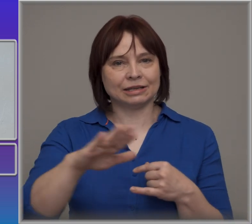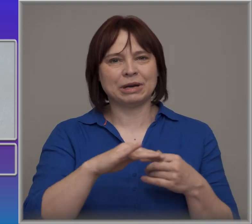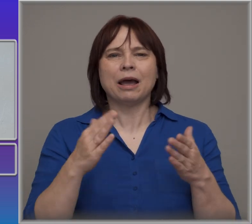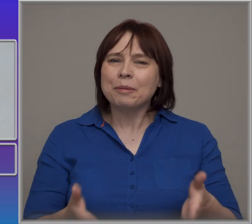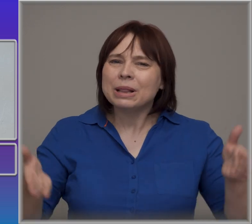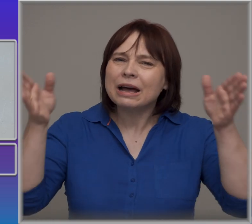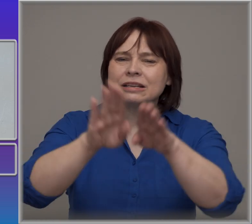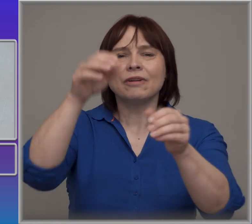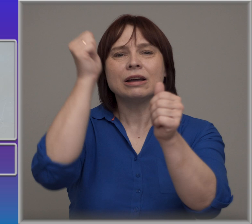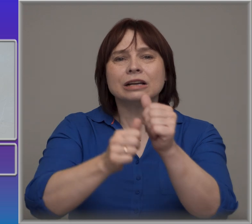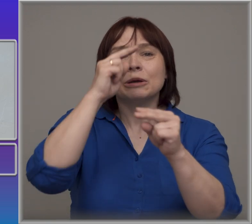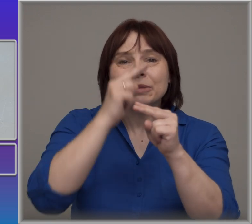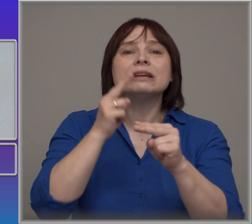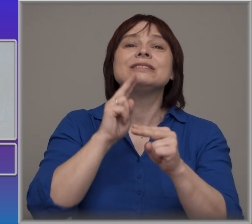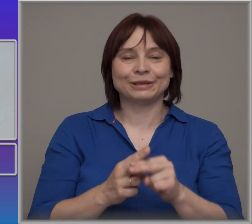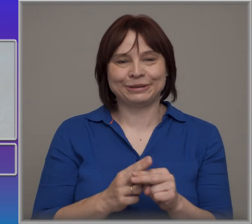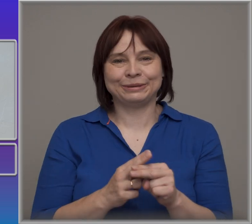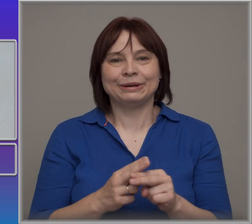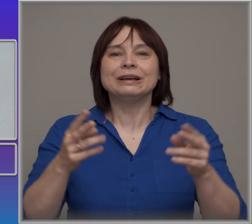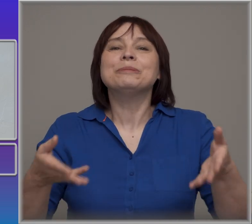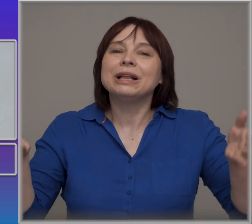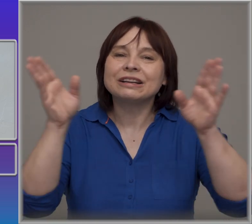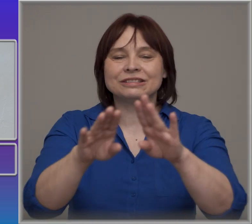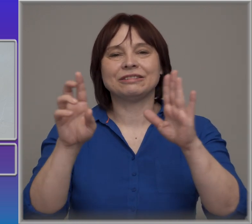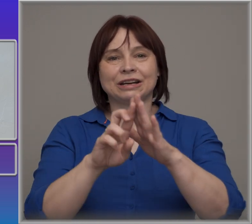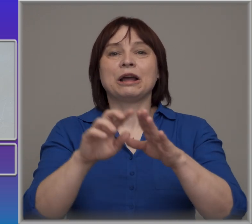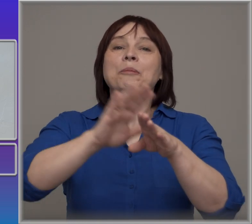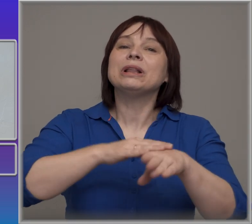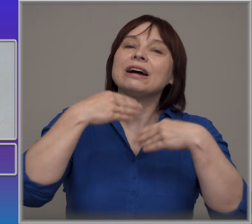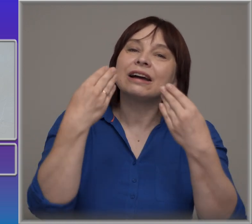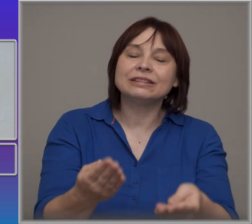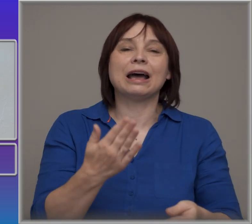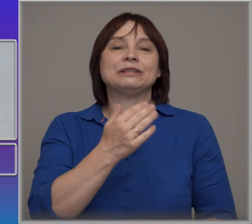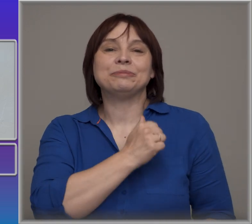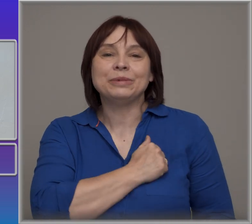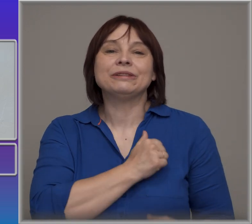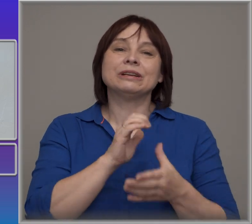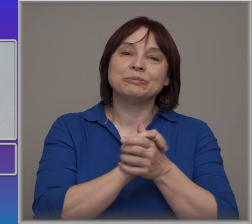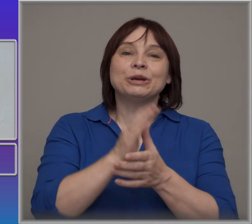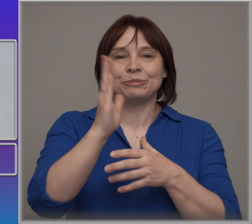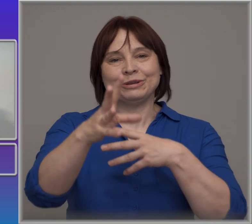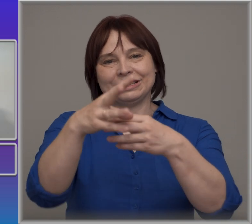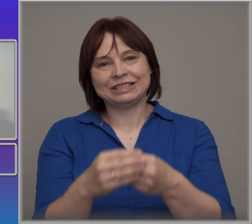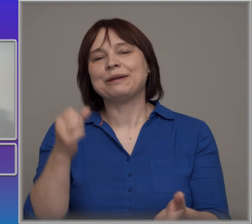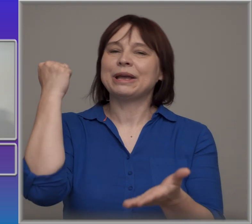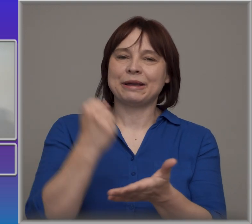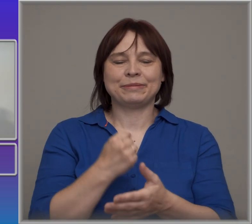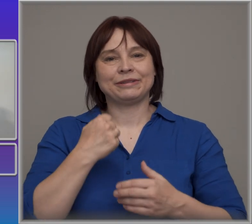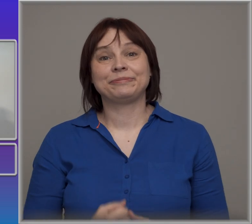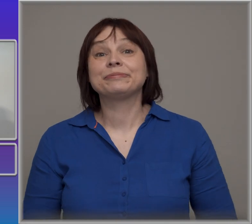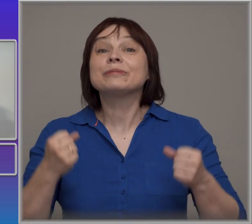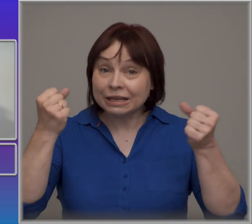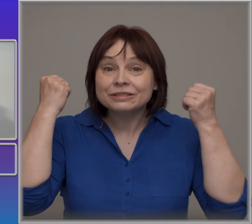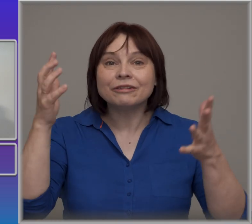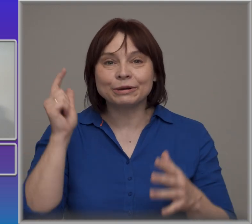Благослови каждого брата, сестру, церковь, Господь, благодать Твоя, милость, мир пусть будет со всеми нами. Аминь. Слава